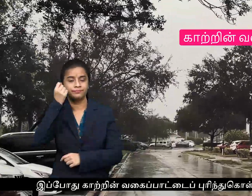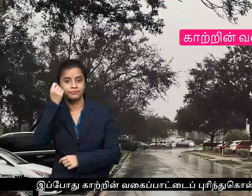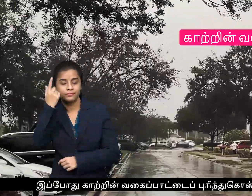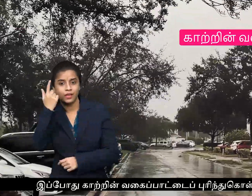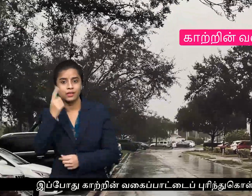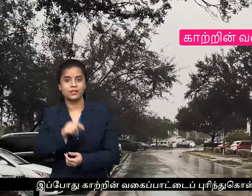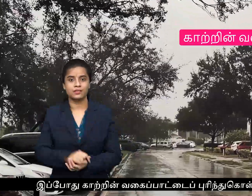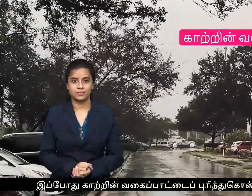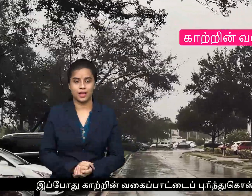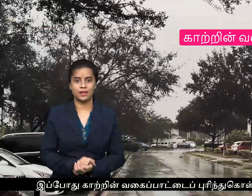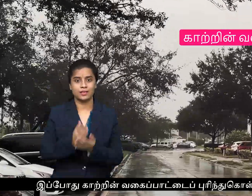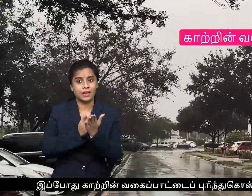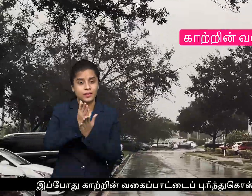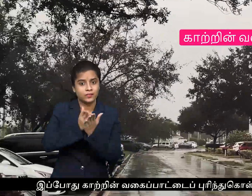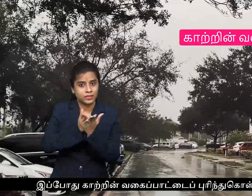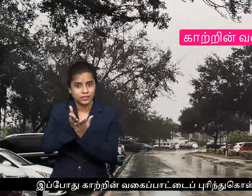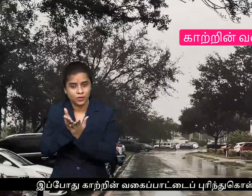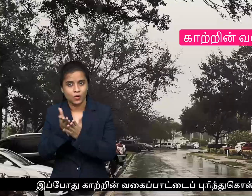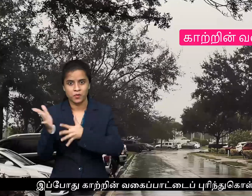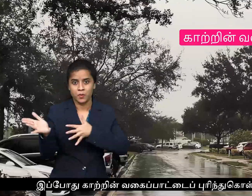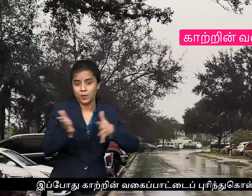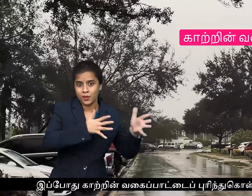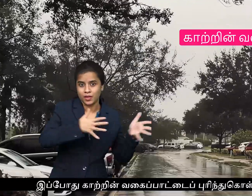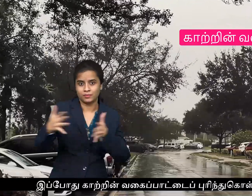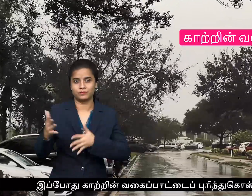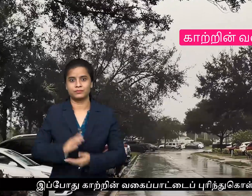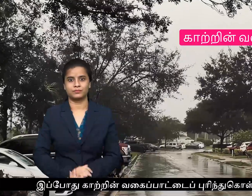இப்போது காற்றின் வகைப்பாட்டை புரிந்து கொள்வோம்.